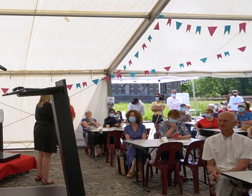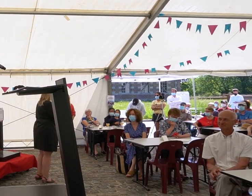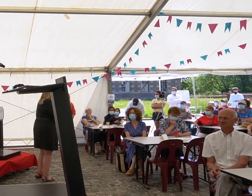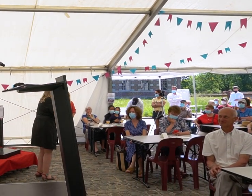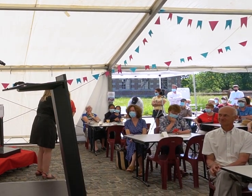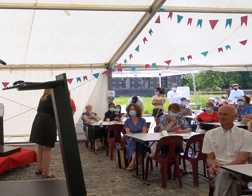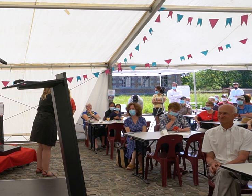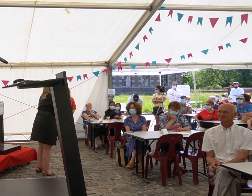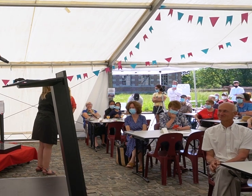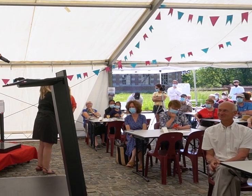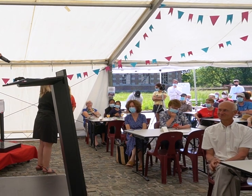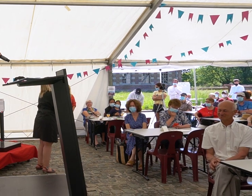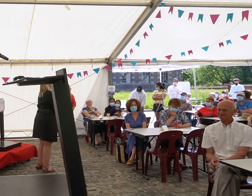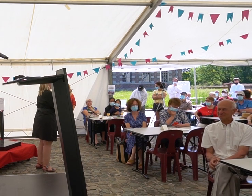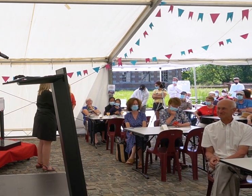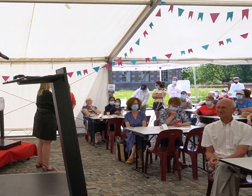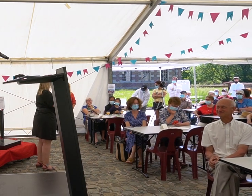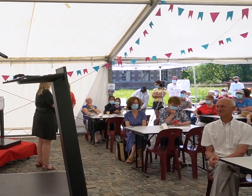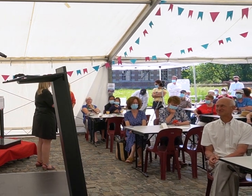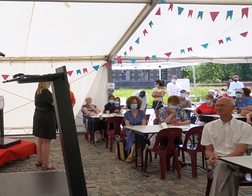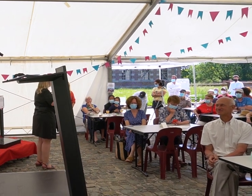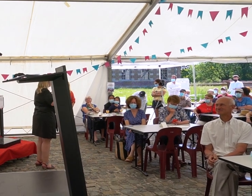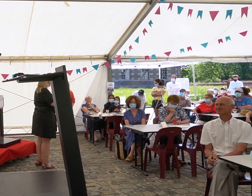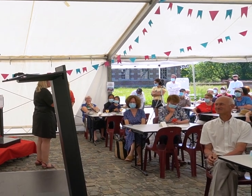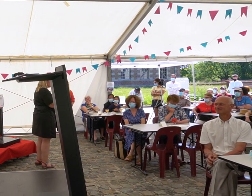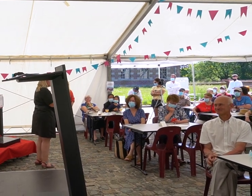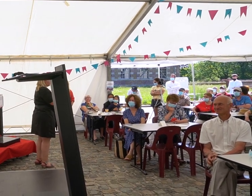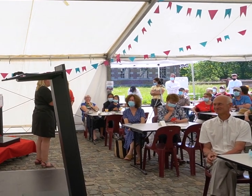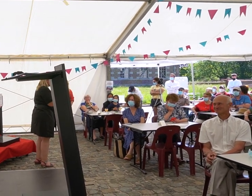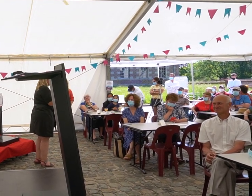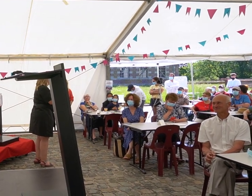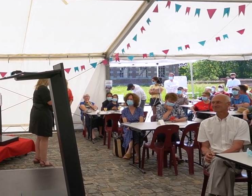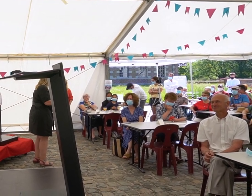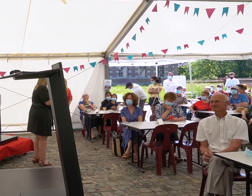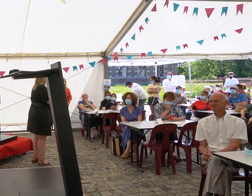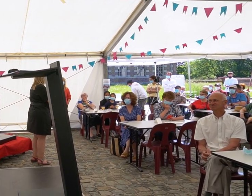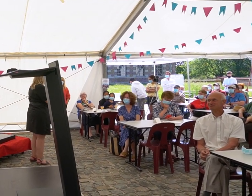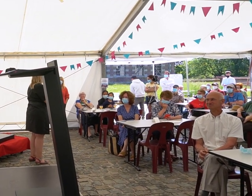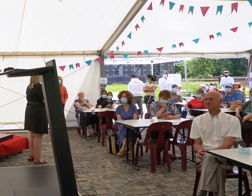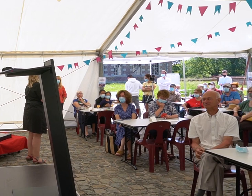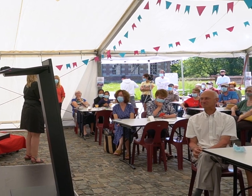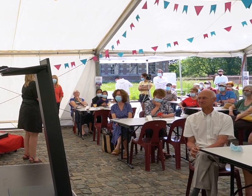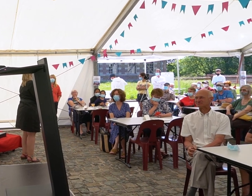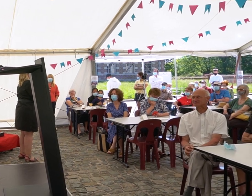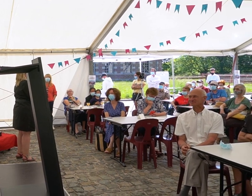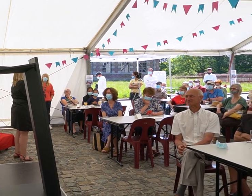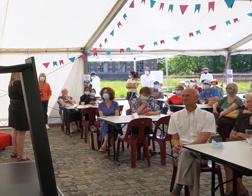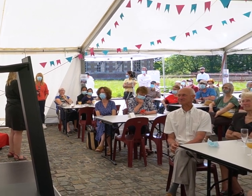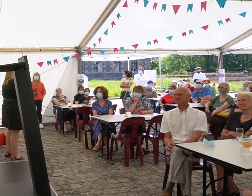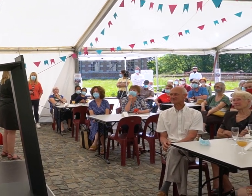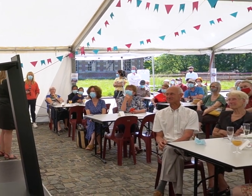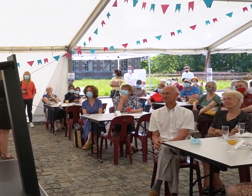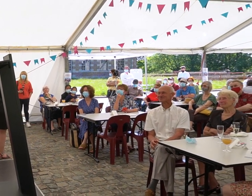rencontrer Madame Marlier et la famille François. Et j'étais tout intimidé quand je suis